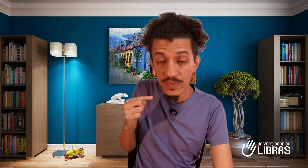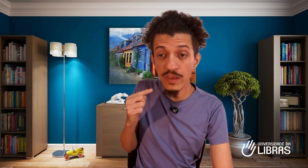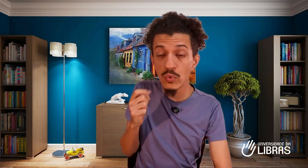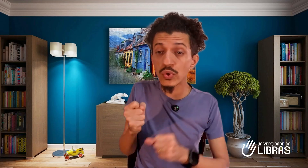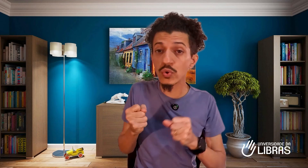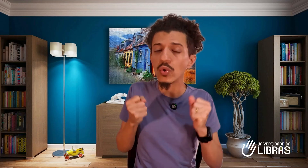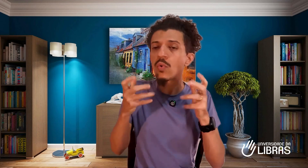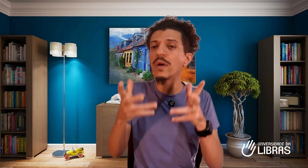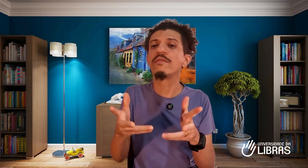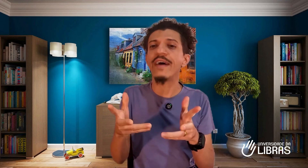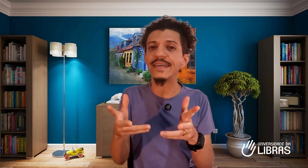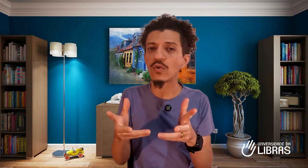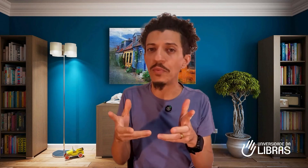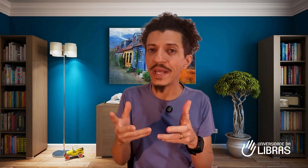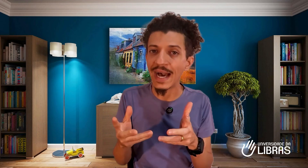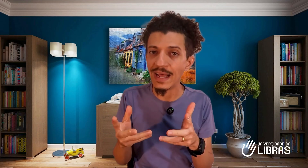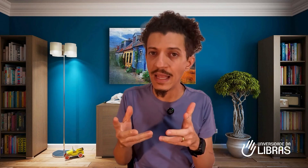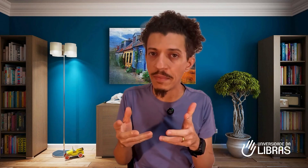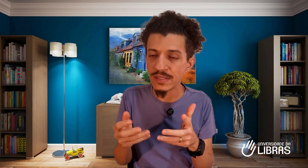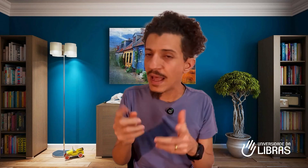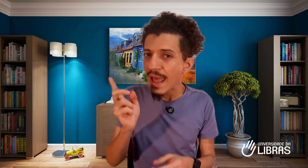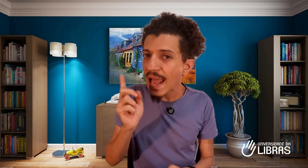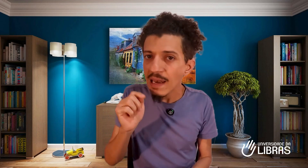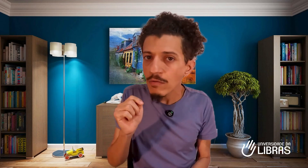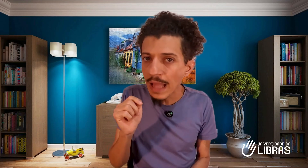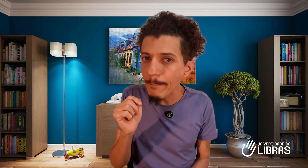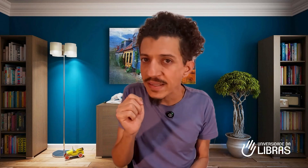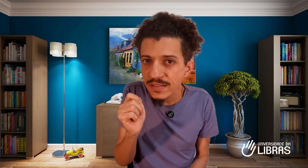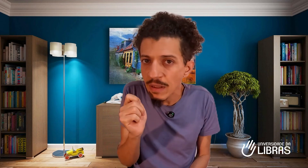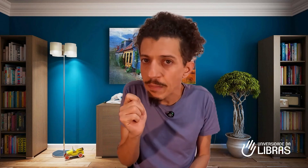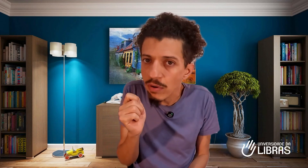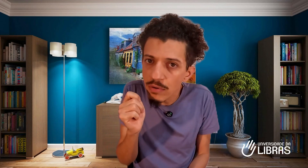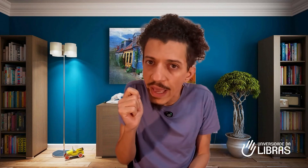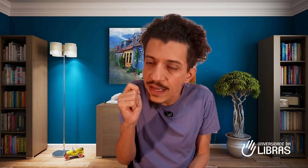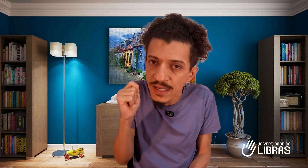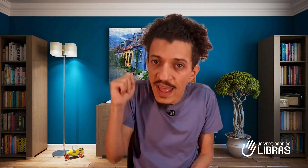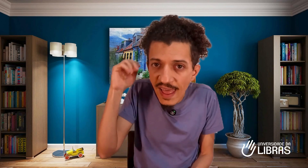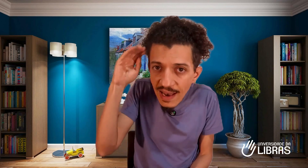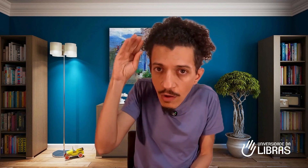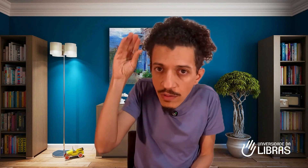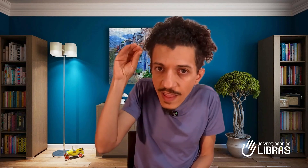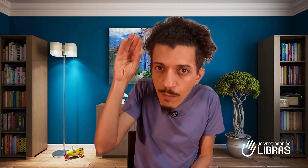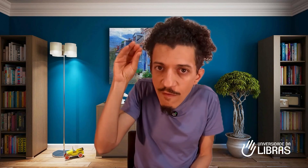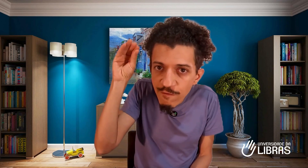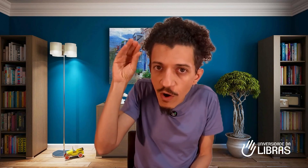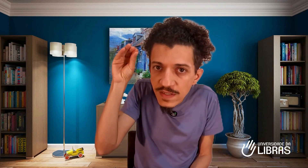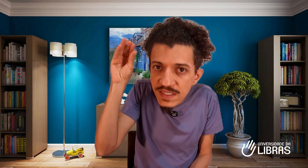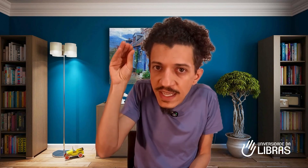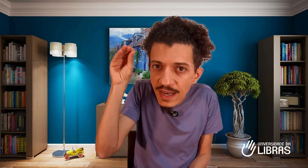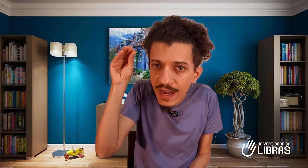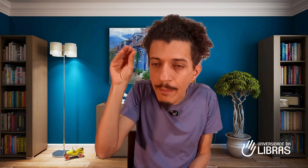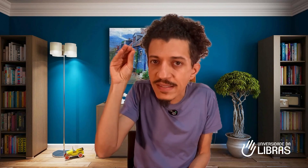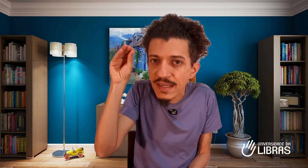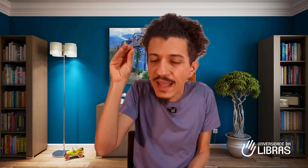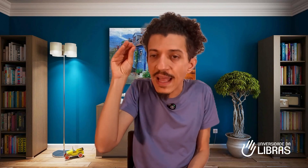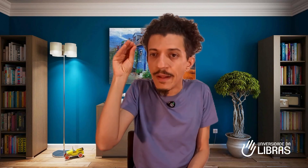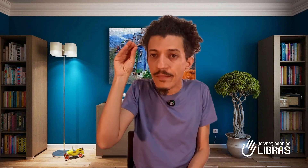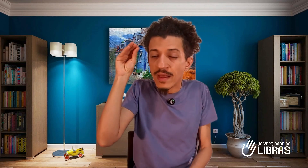o surdo, quando vai se comunicar em Libras, ele não está pensando em português. Ele não tem uma vozinha na cabeça dele que ele